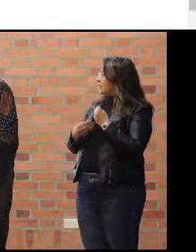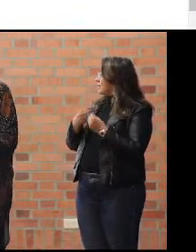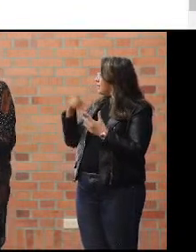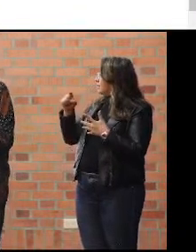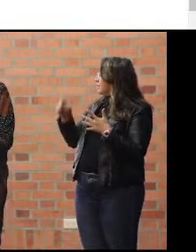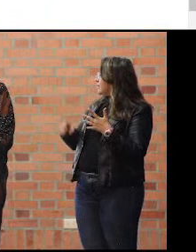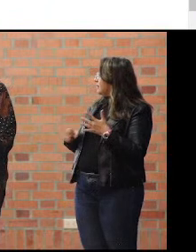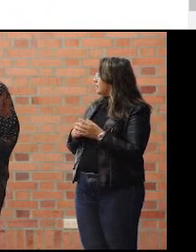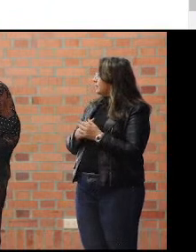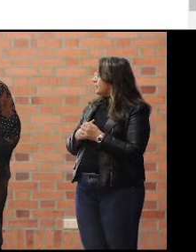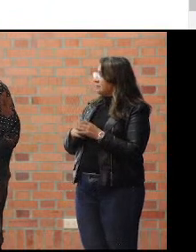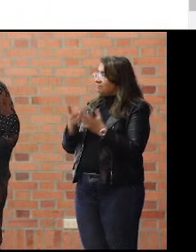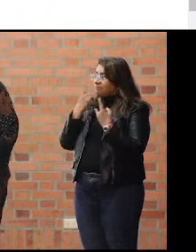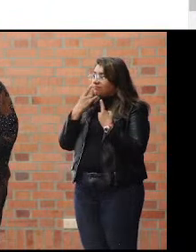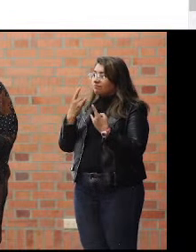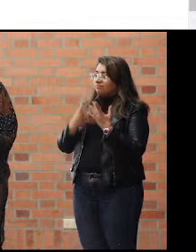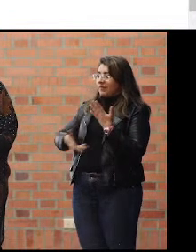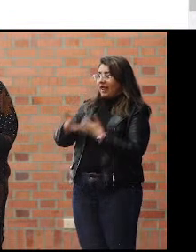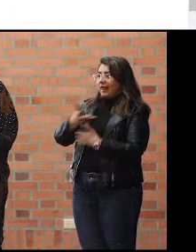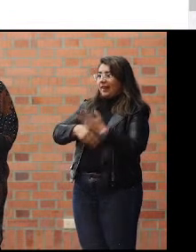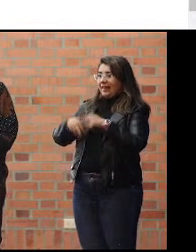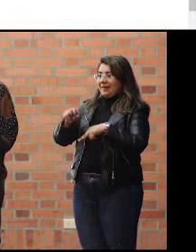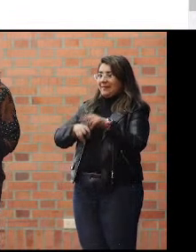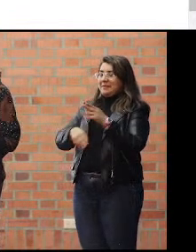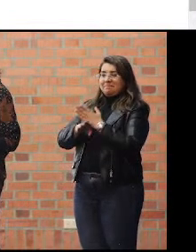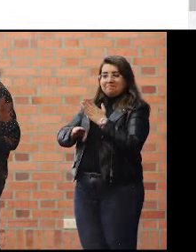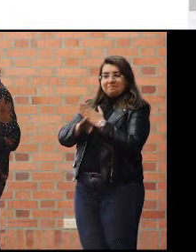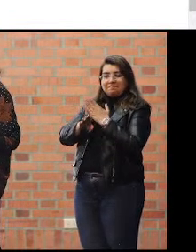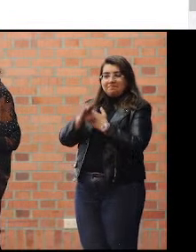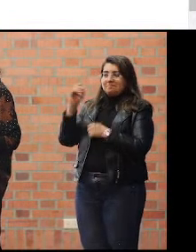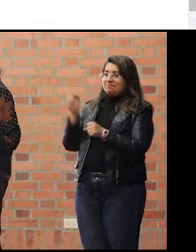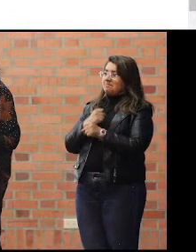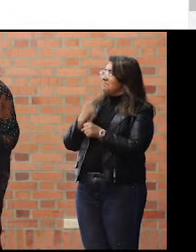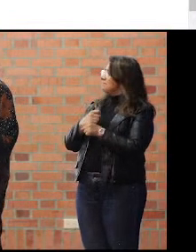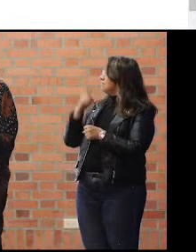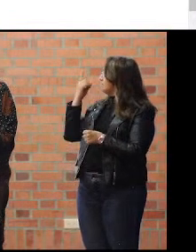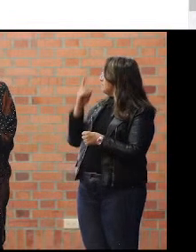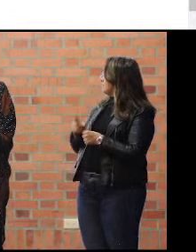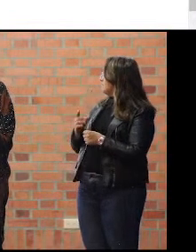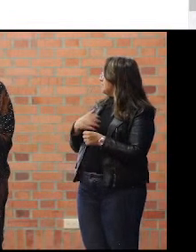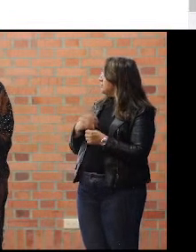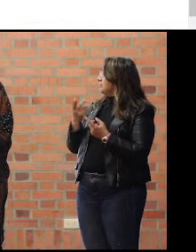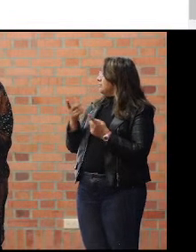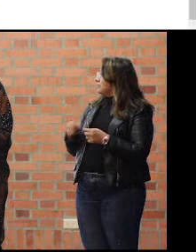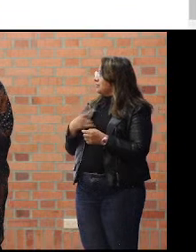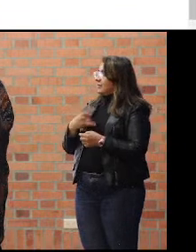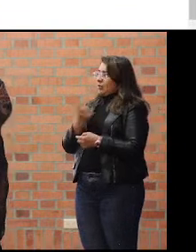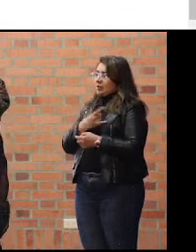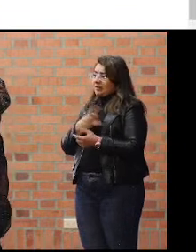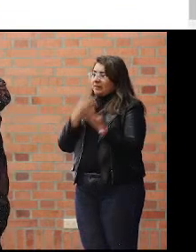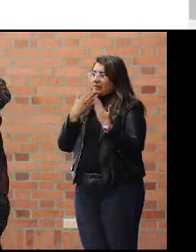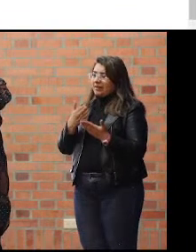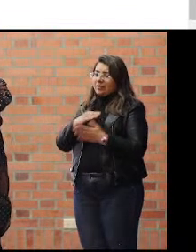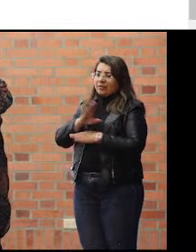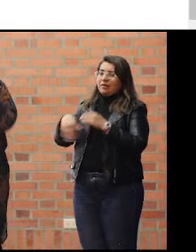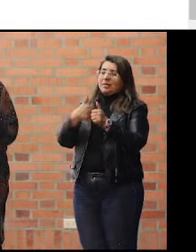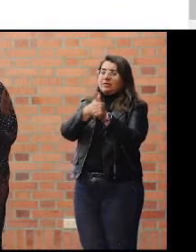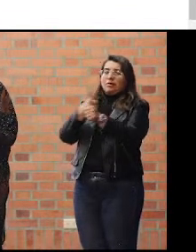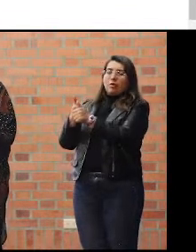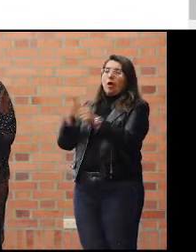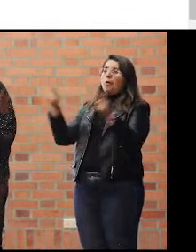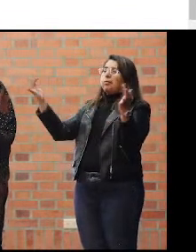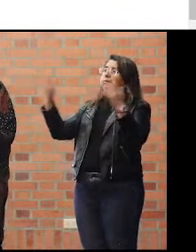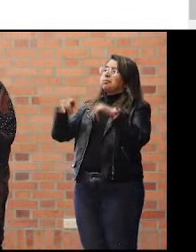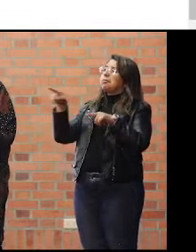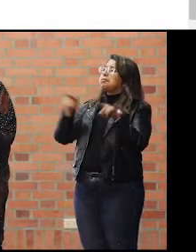tan interesantes para esta lucha a la otra Juliana de la universidad y a todas y cada una de las personas que están